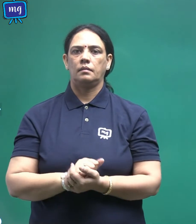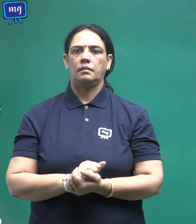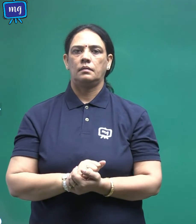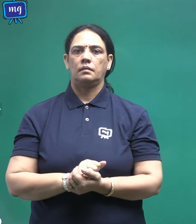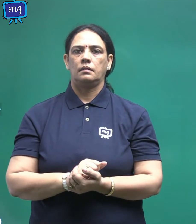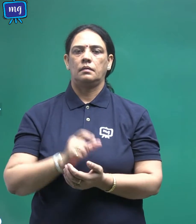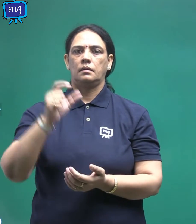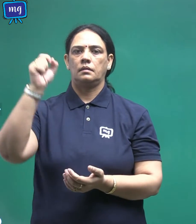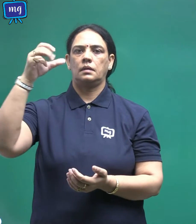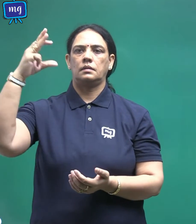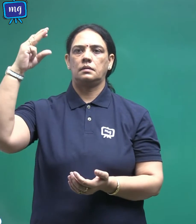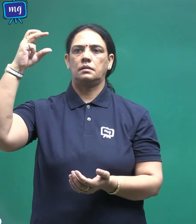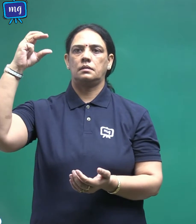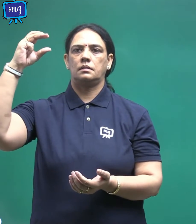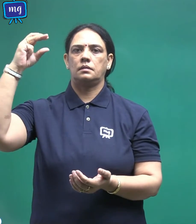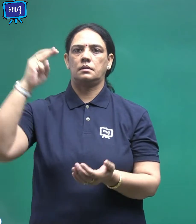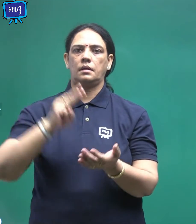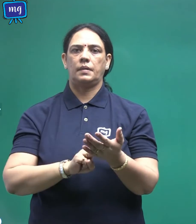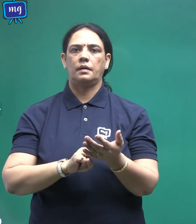10 सेमी।